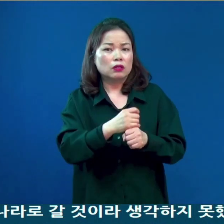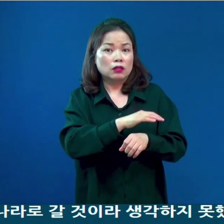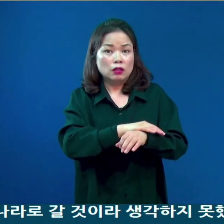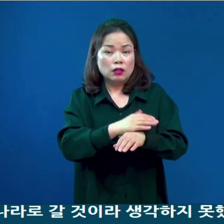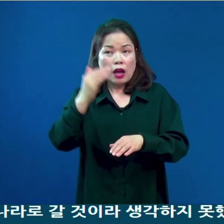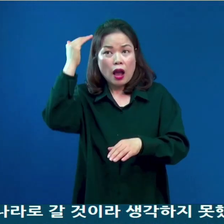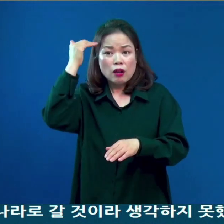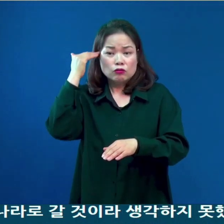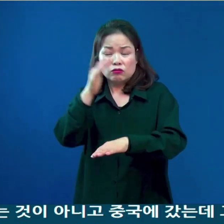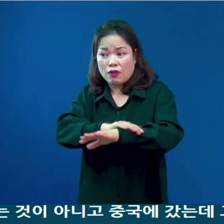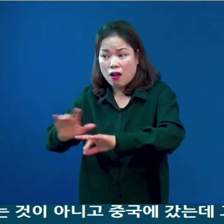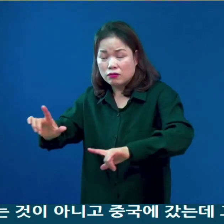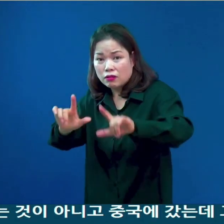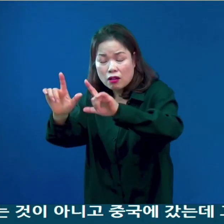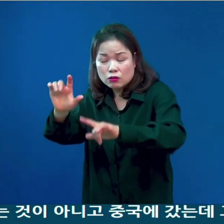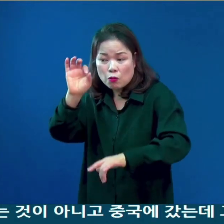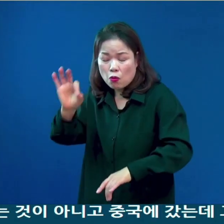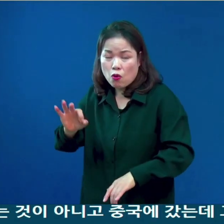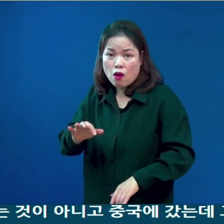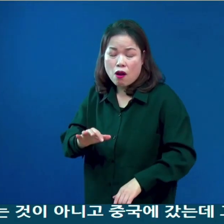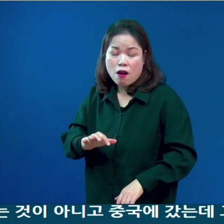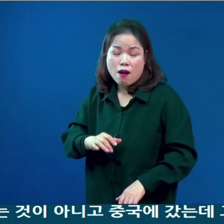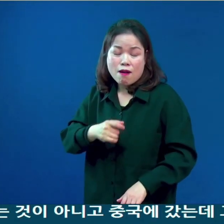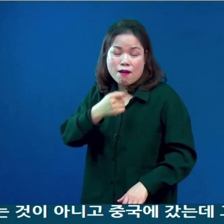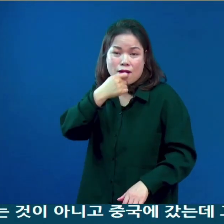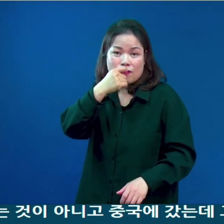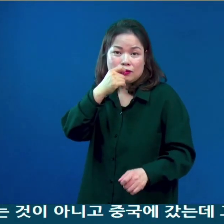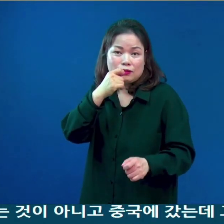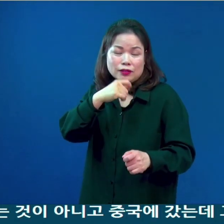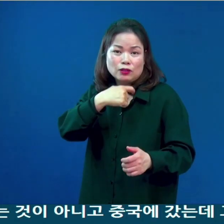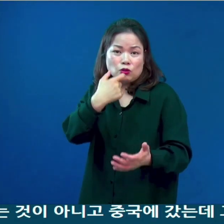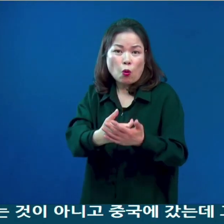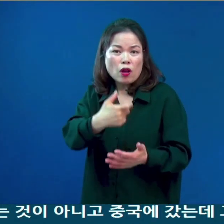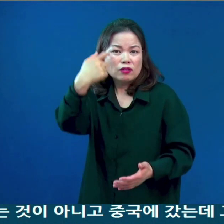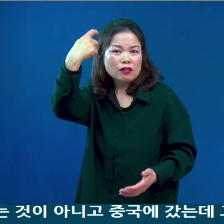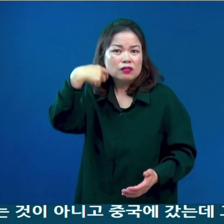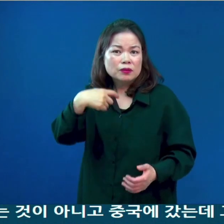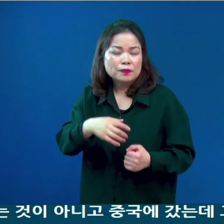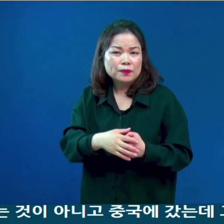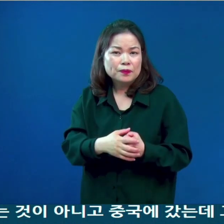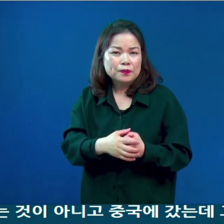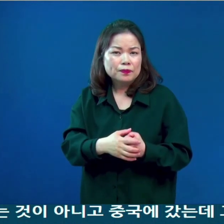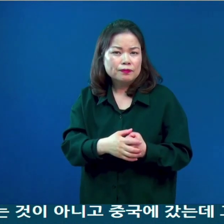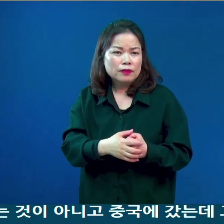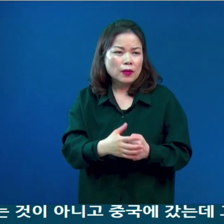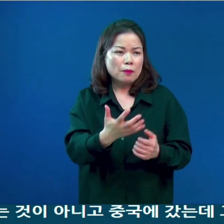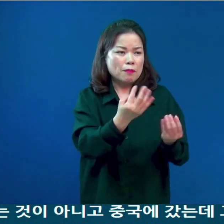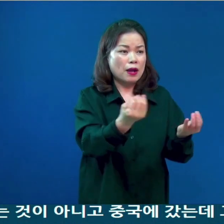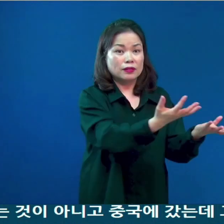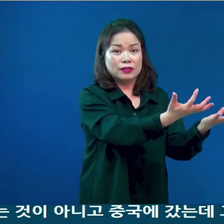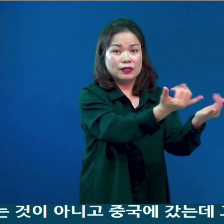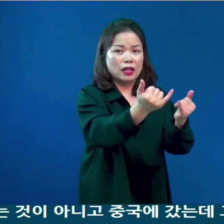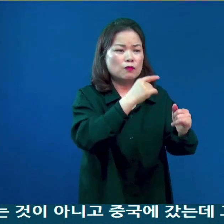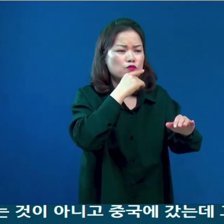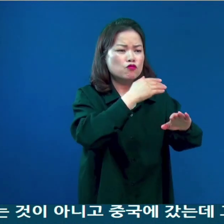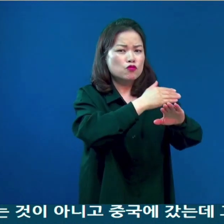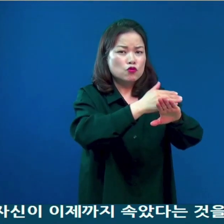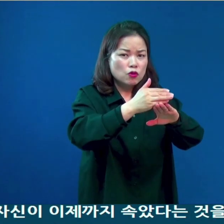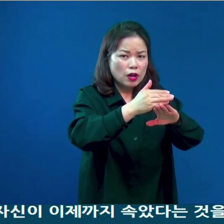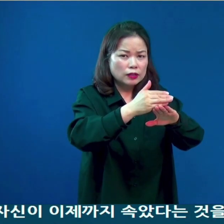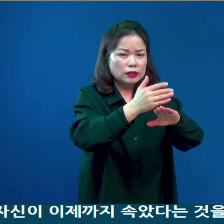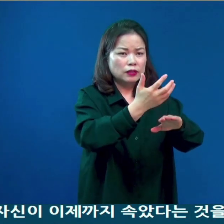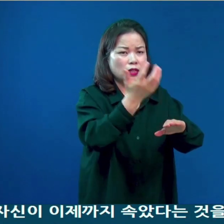들려지고 보여지니까 속았다 하면서 대거 한국으로 오기 시작하는 것이 90년대